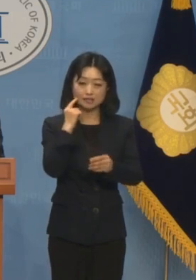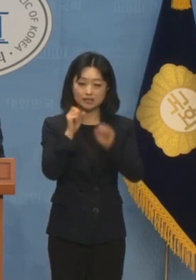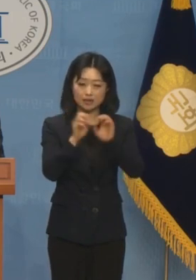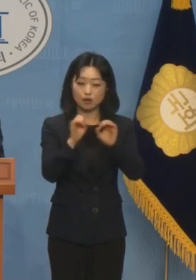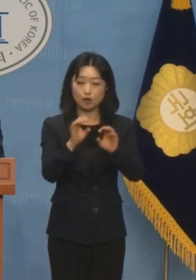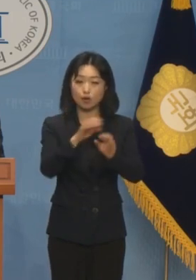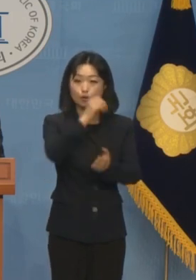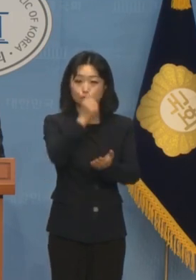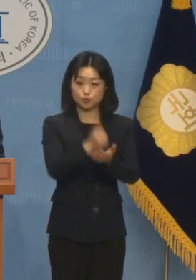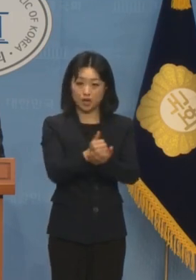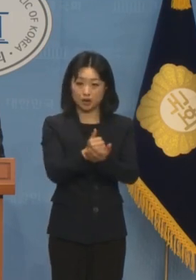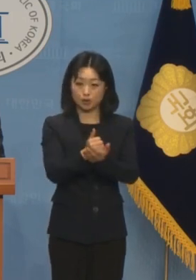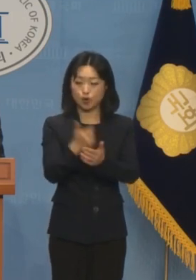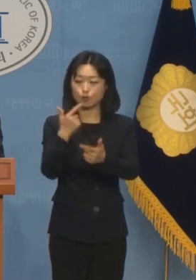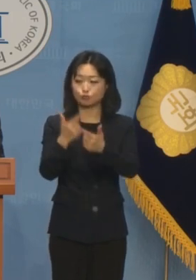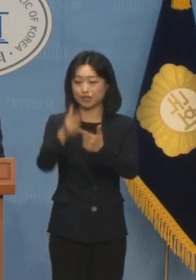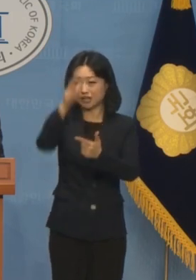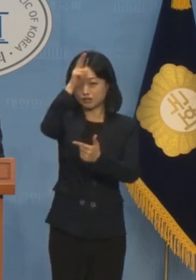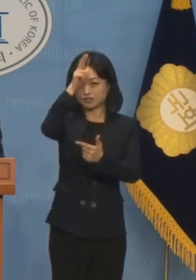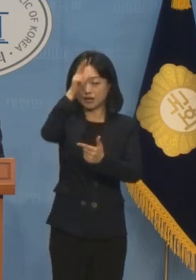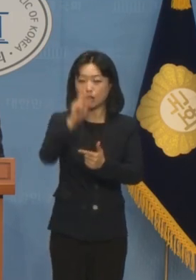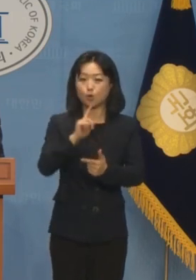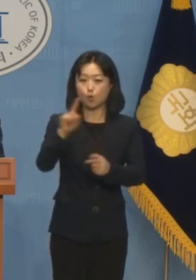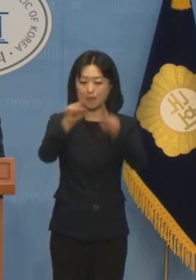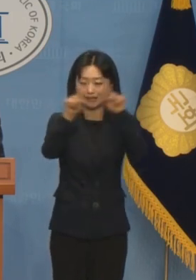부산경찰청에 고발장을 접수합니다.